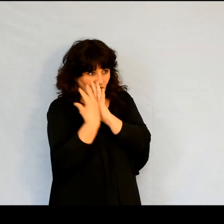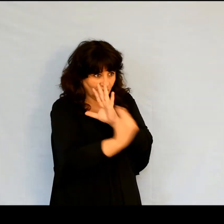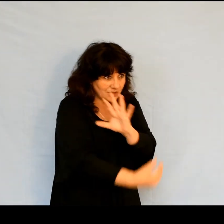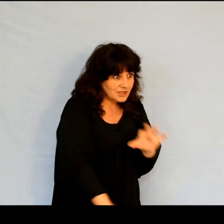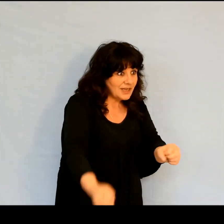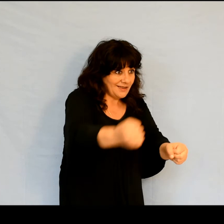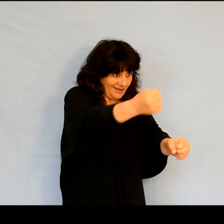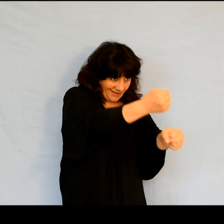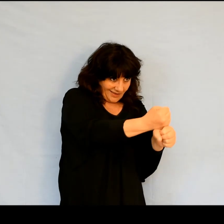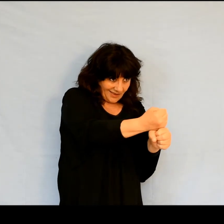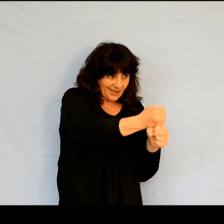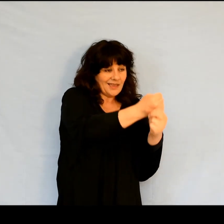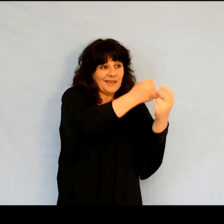créa hommes et femmes.